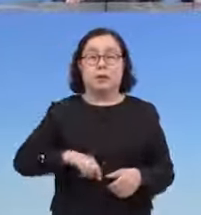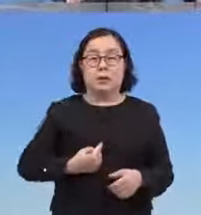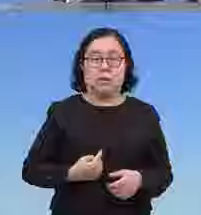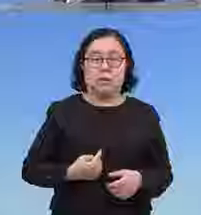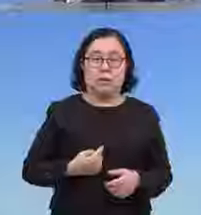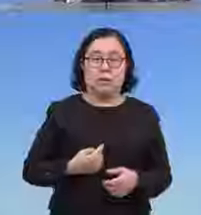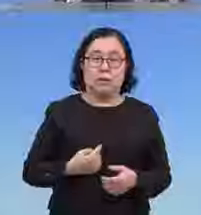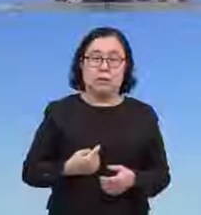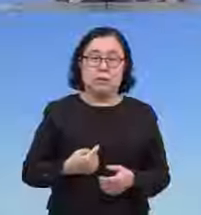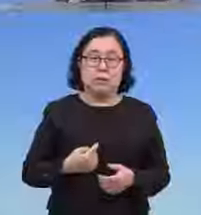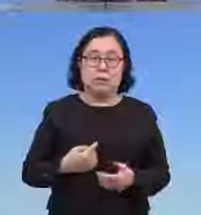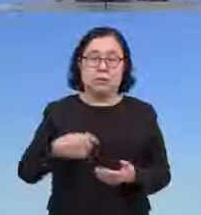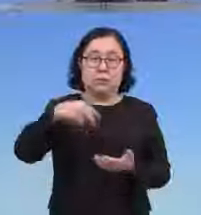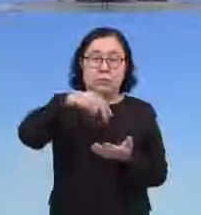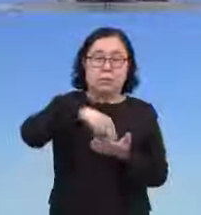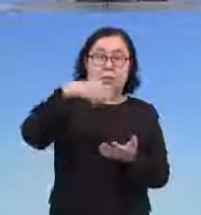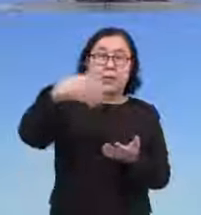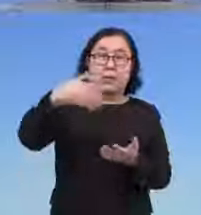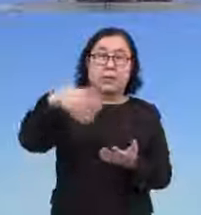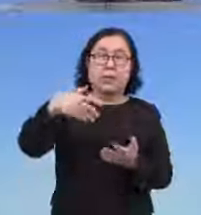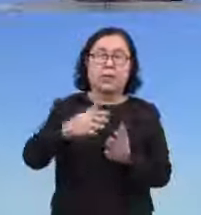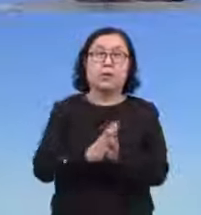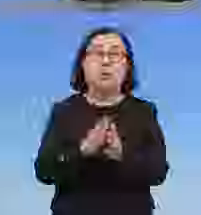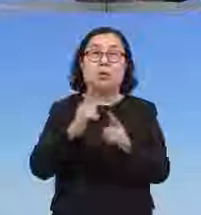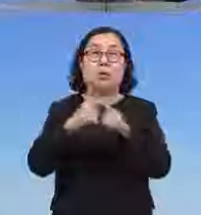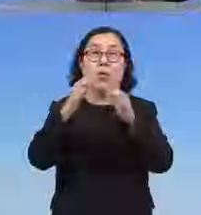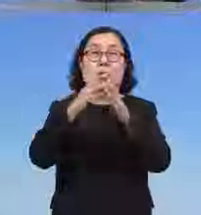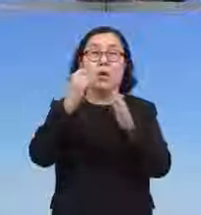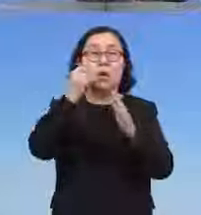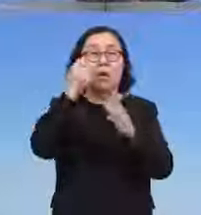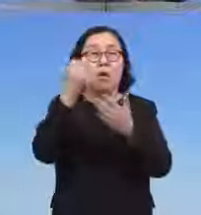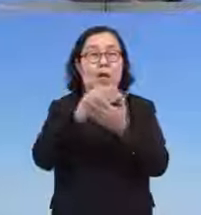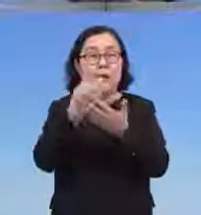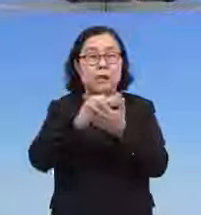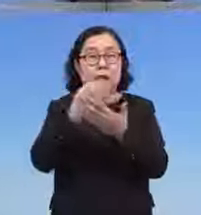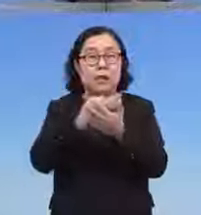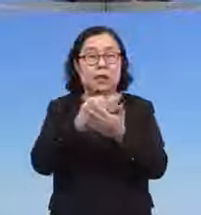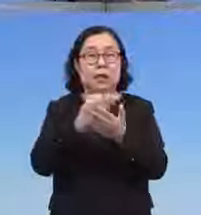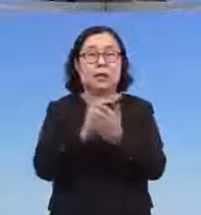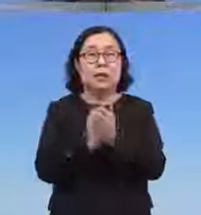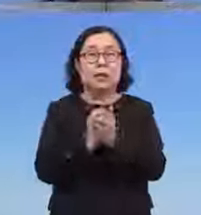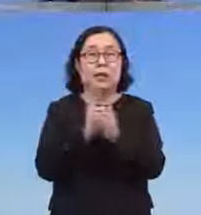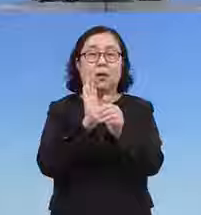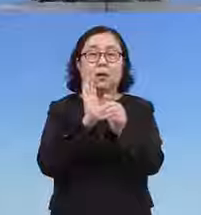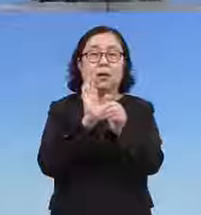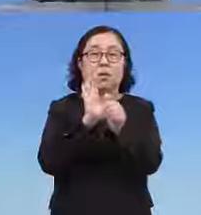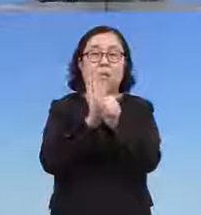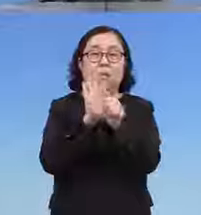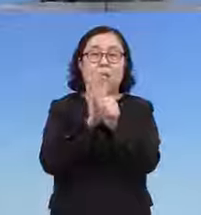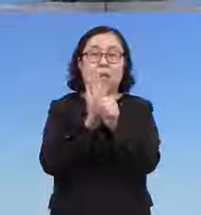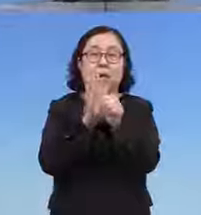지난주에 미자립교회 월세 대납 운동을 벌이겠다고 선포했더니요,